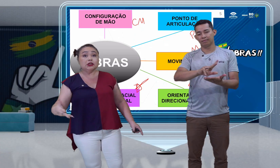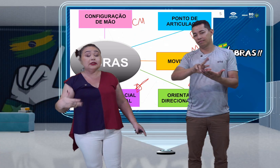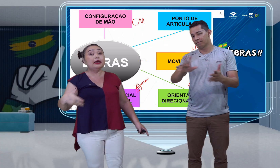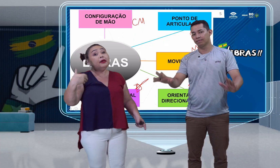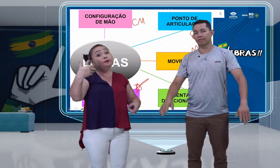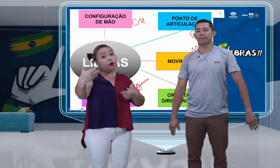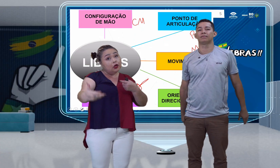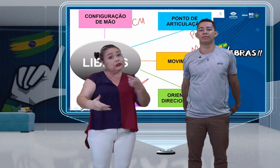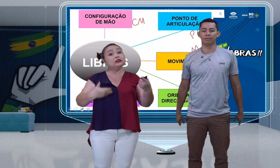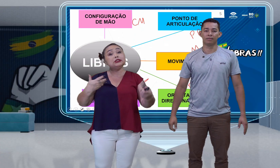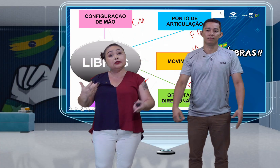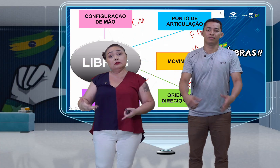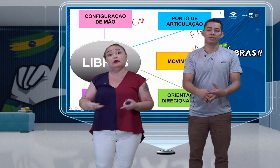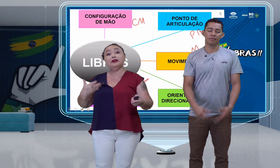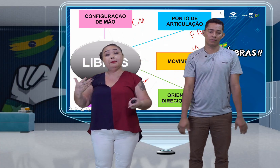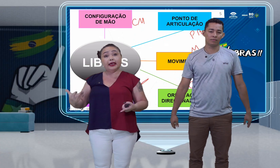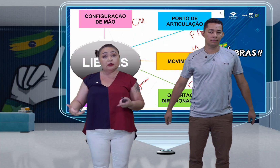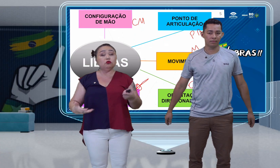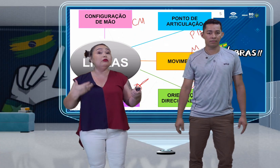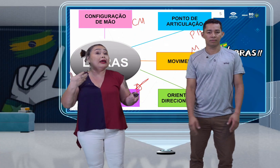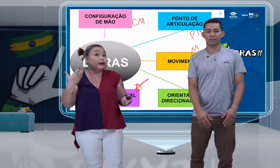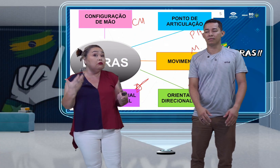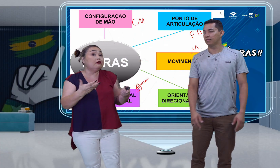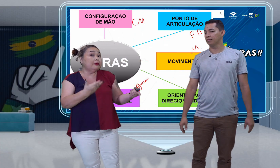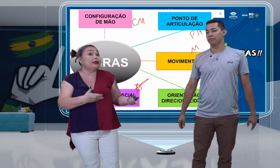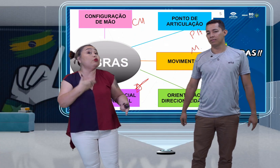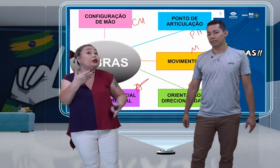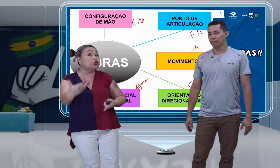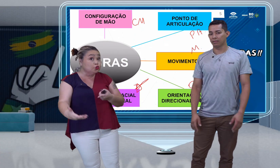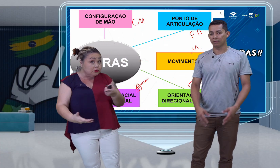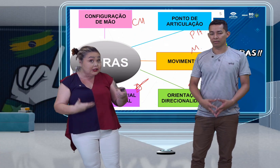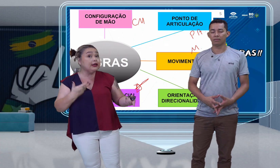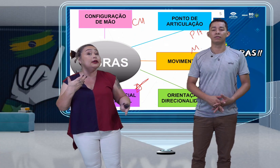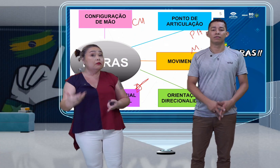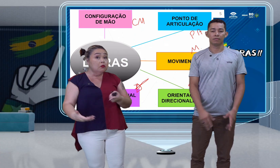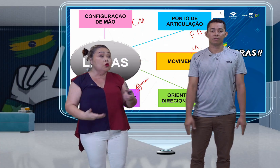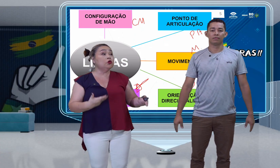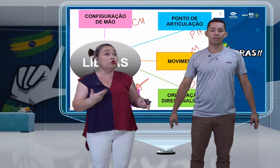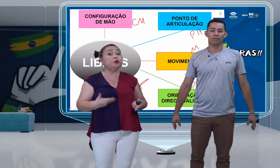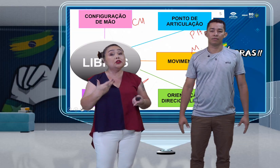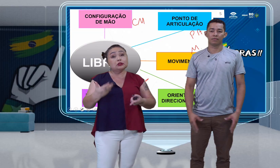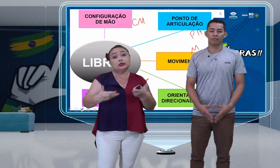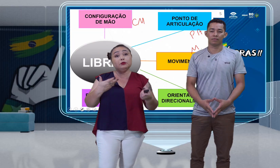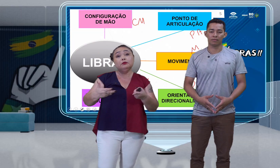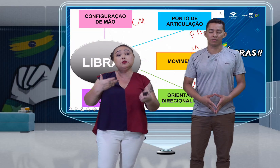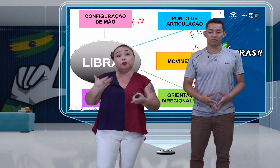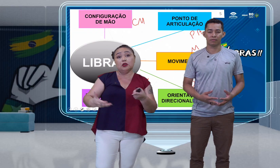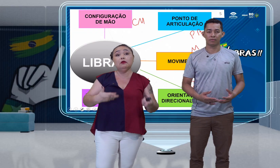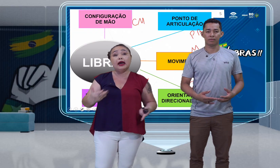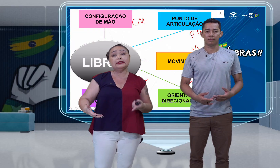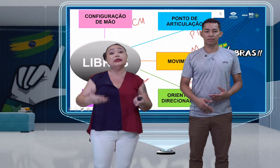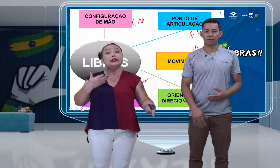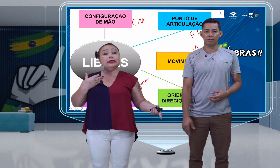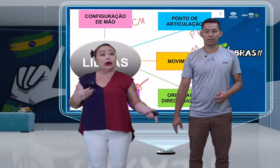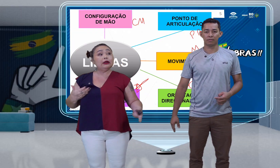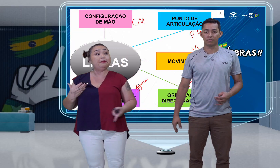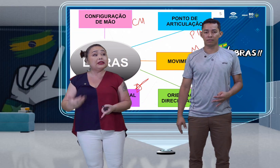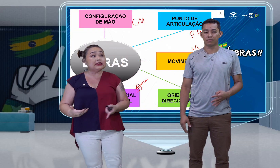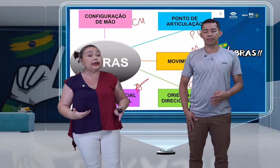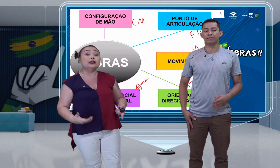né, bem próximo das letras do alfabeto. O alfabeto ajuda muito, por isso que nós demoramos um pouquinho mais na aula passada.